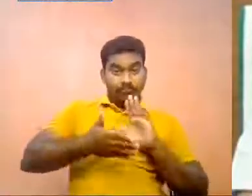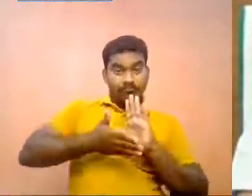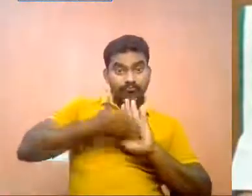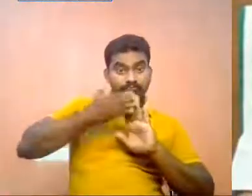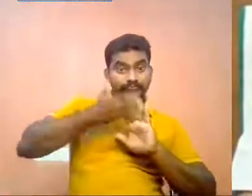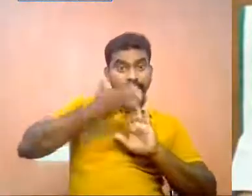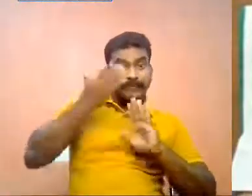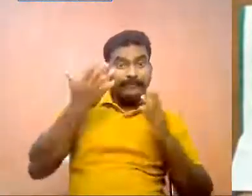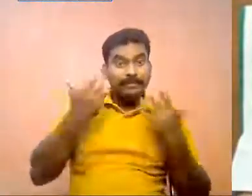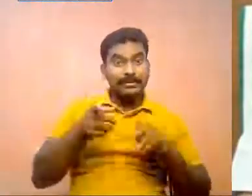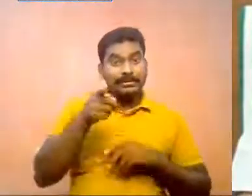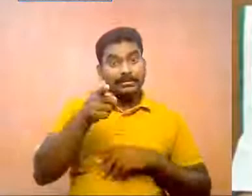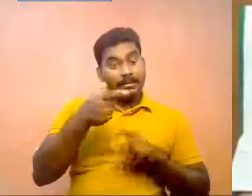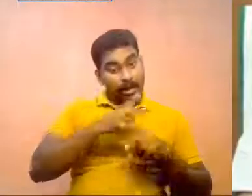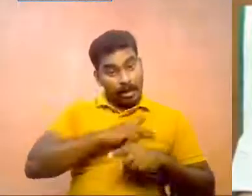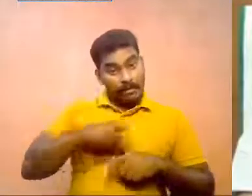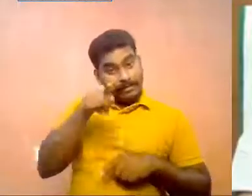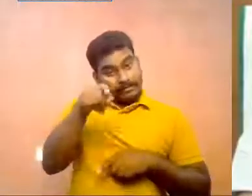കാസർഗോഡ്